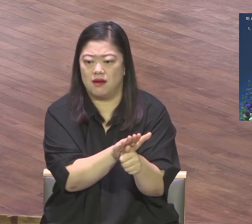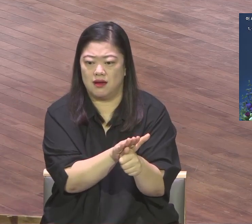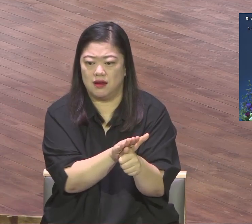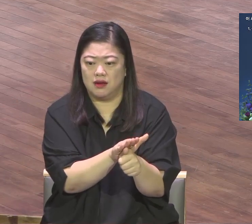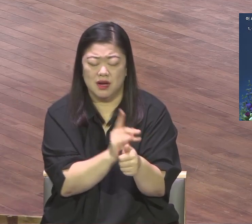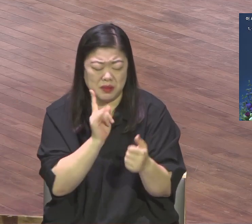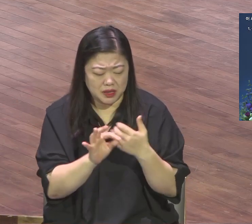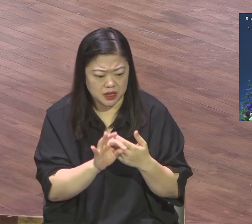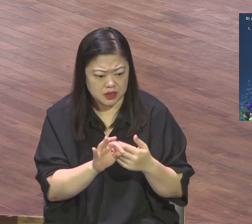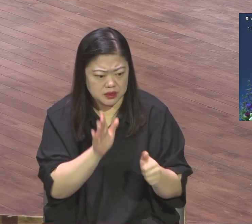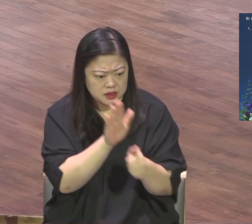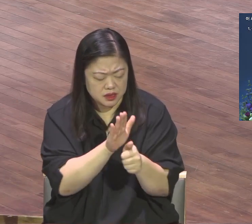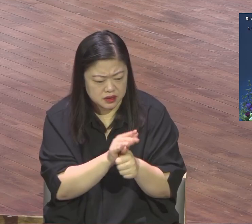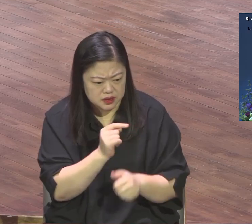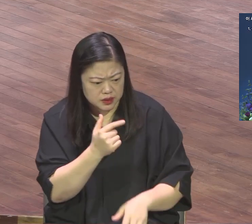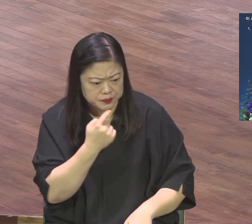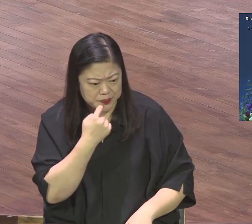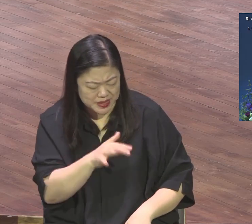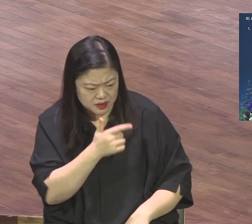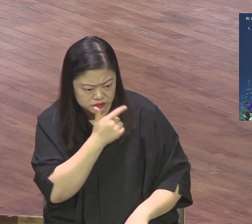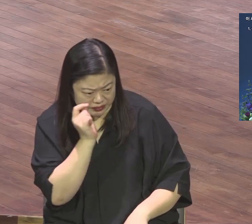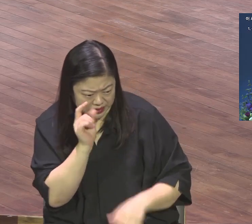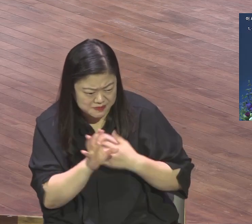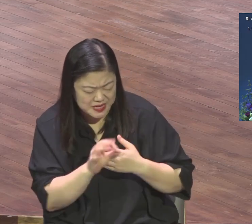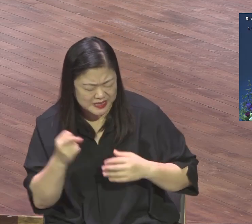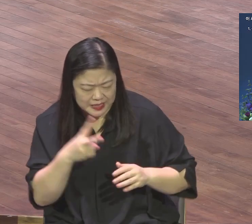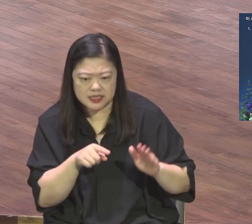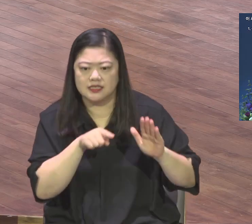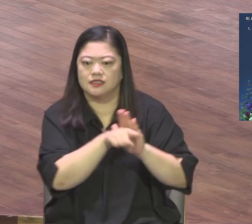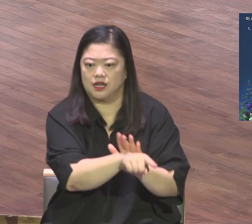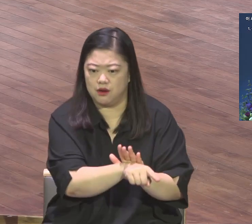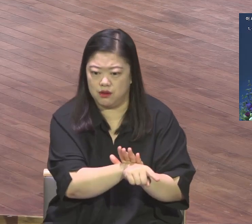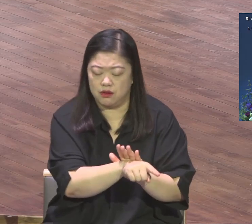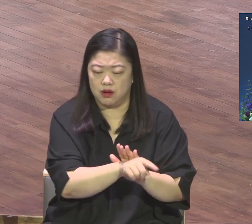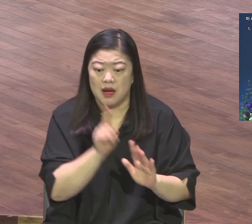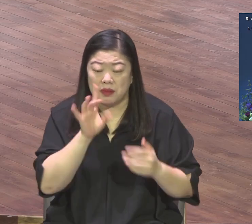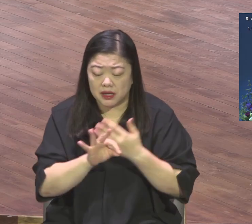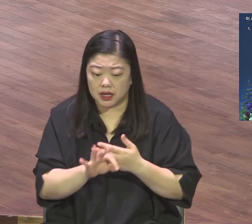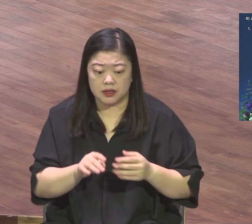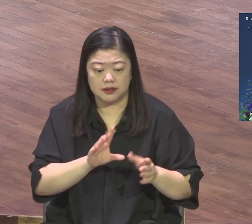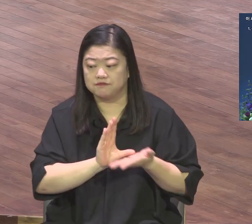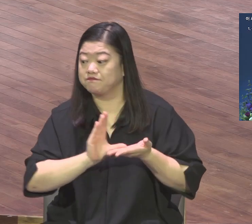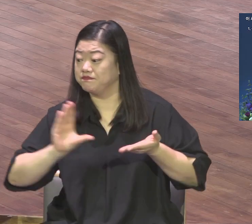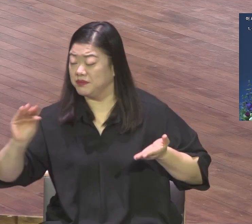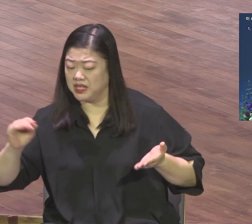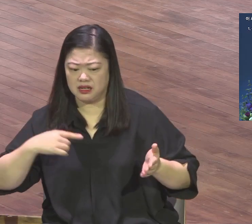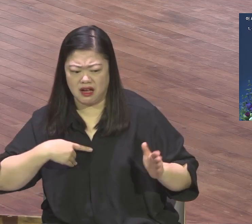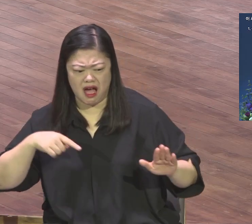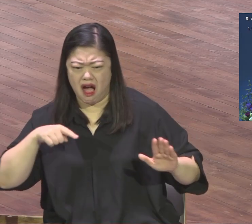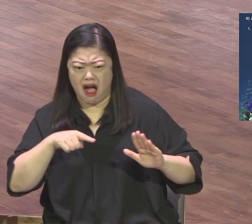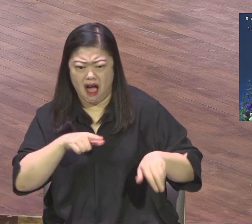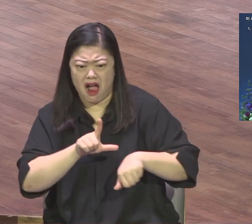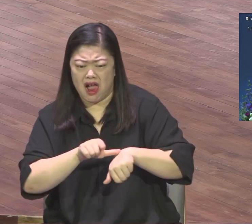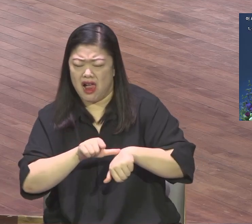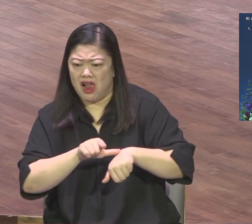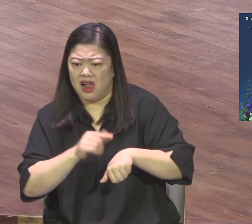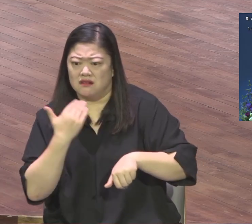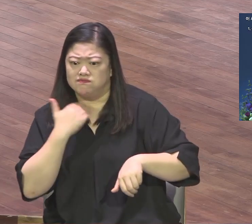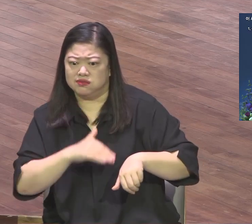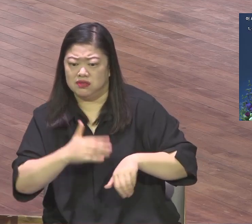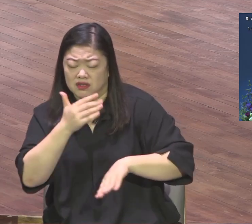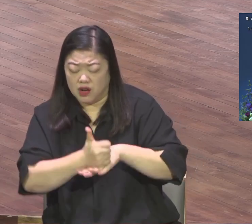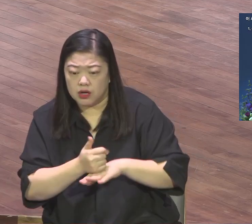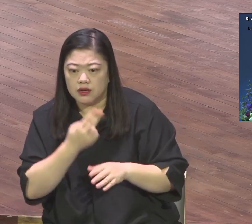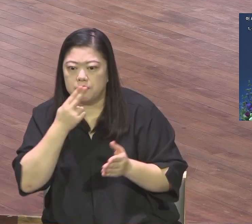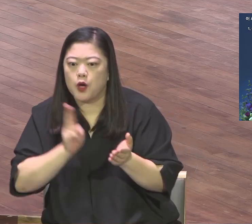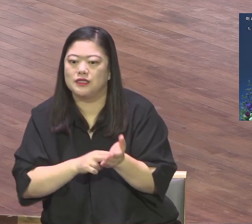가고 가지 못하면 사역자 보내고 그것도 안 되면 편지 보냈어요. 편지를 보내서라도 그 현장에 지속적인